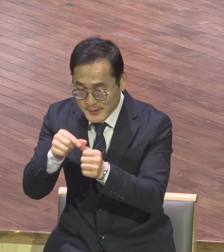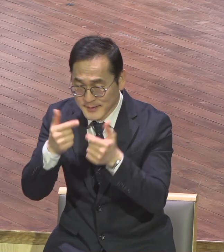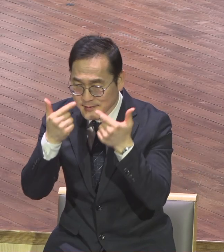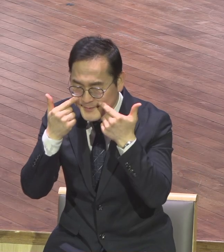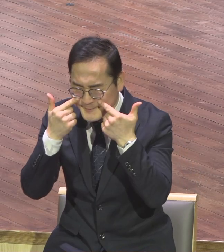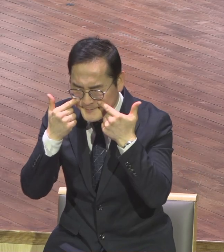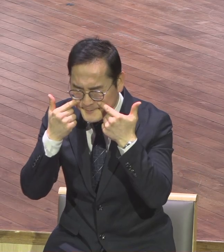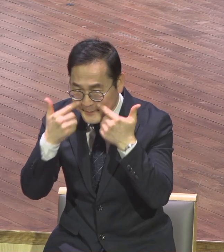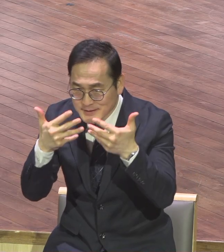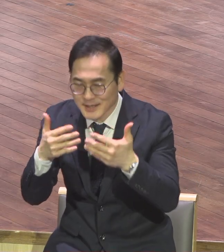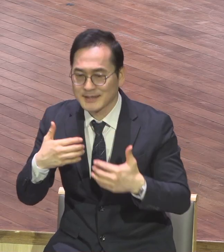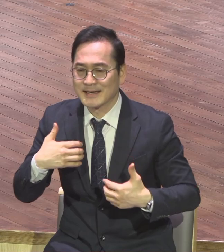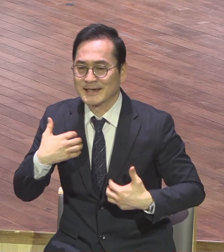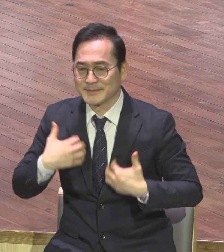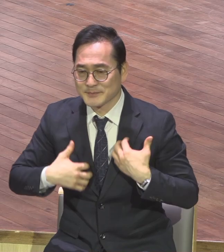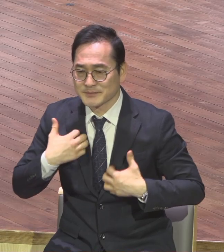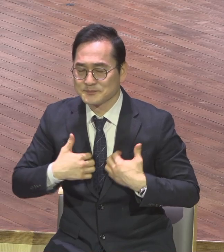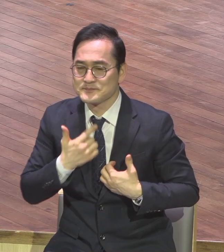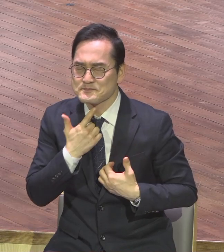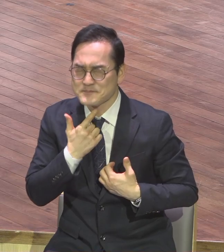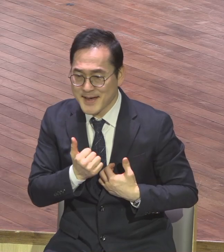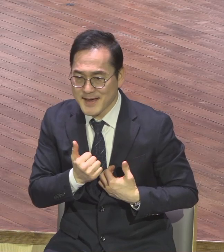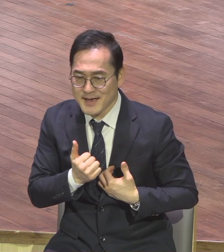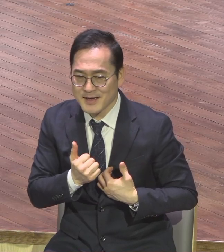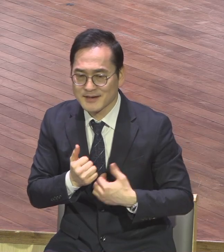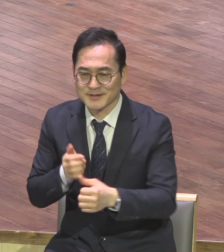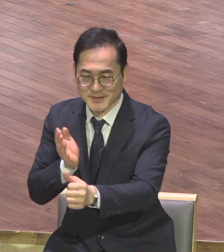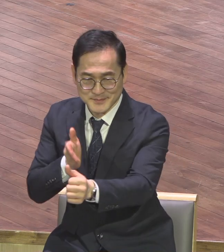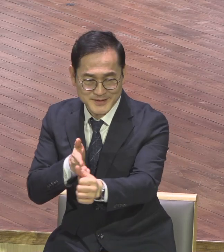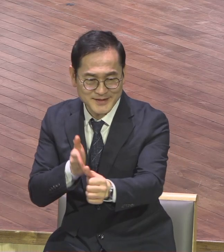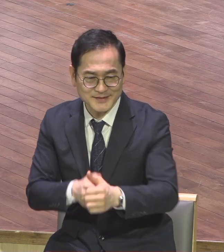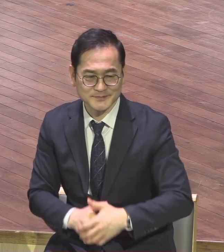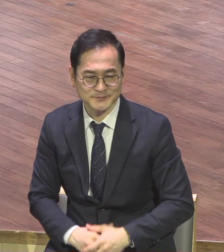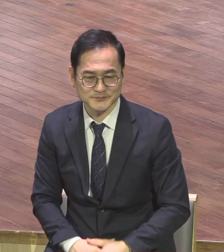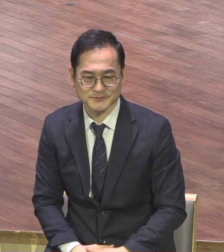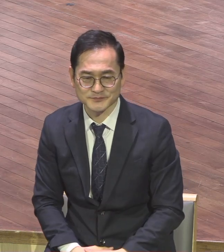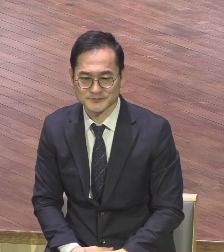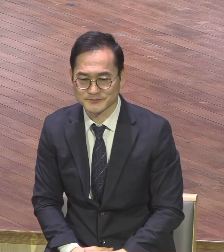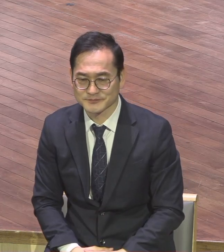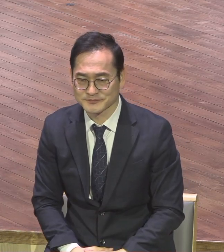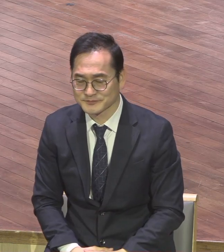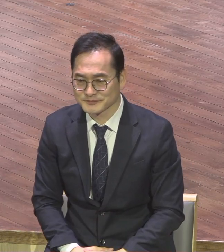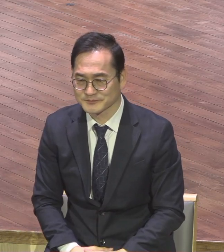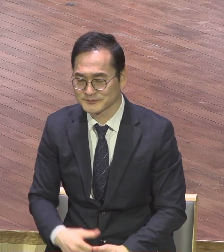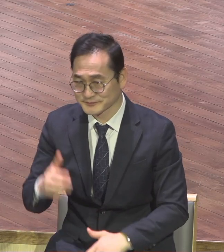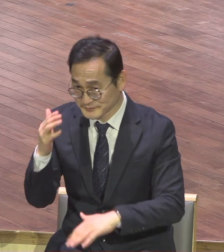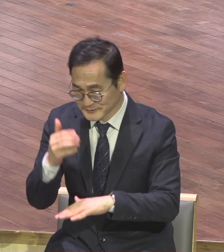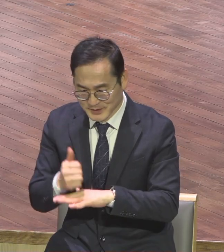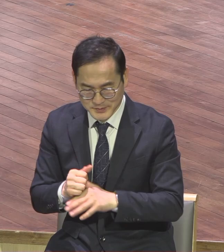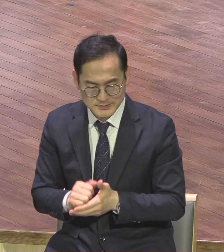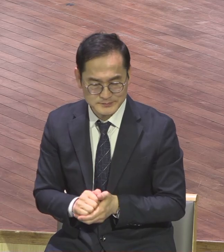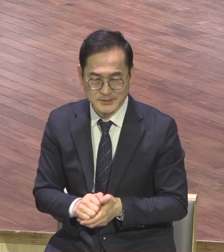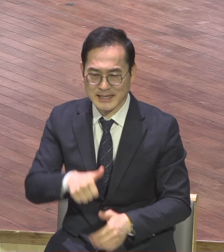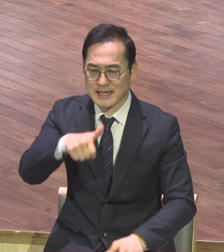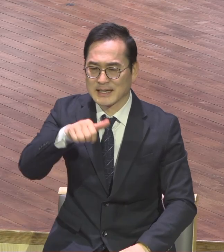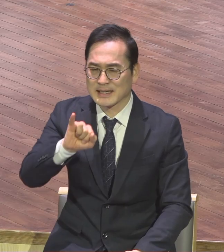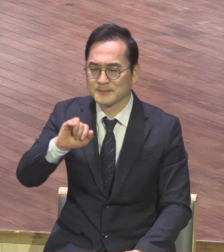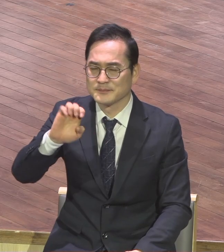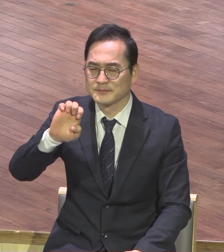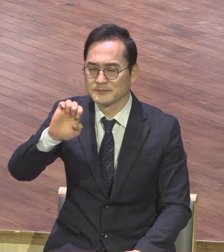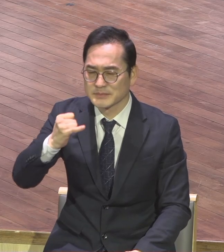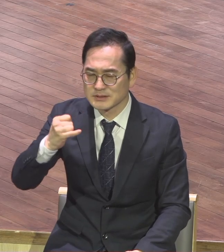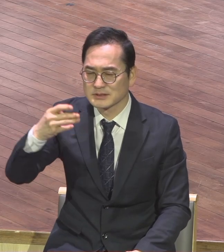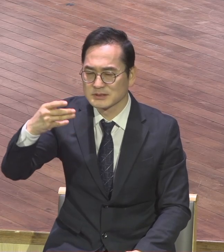확고한 기쁨의 맛을 보시기를 주님으로 축복합니다. 결론입니다. 기프톨로지라는 말이